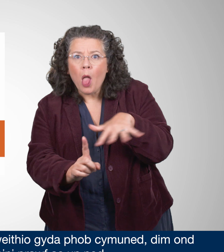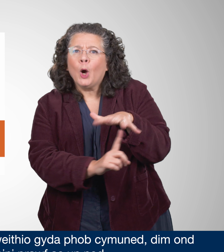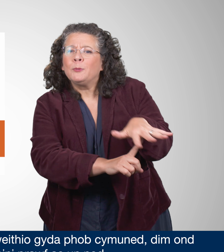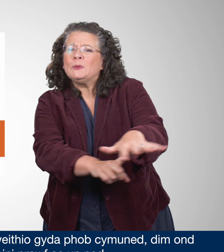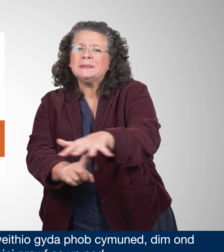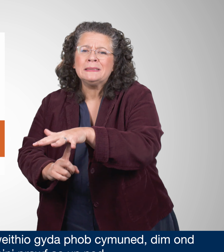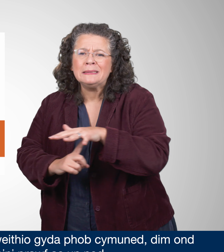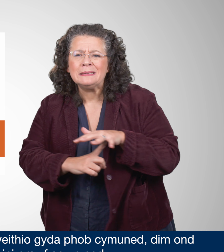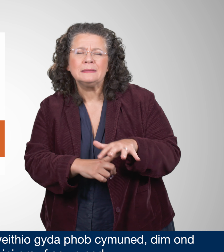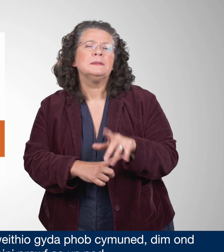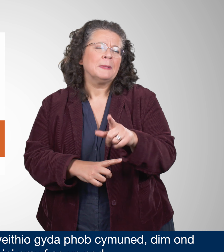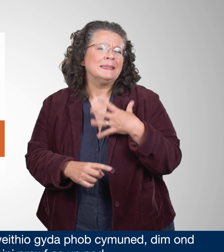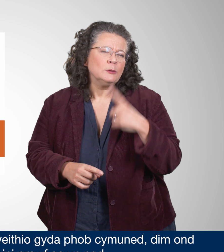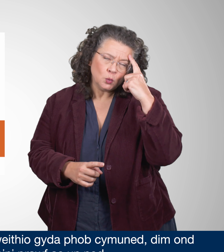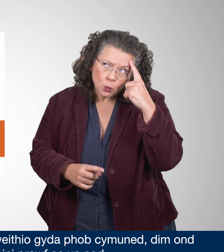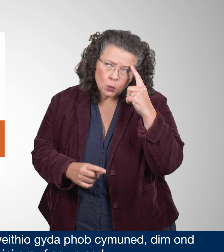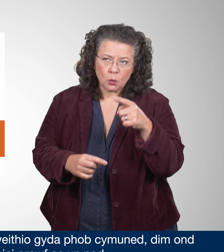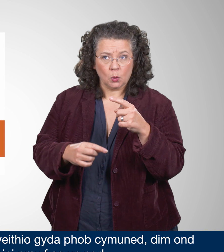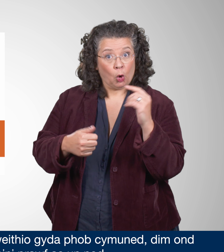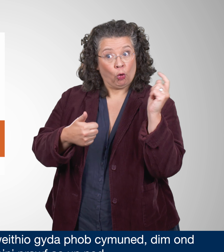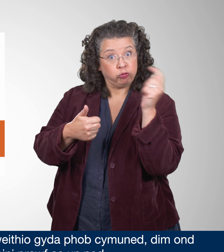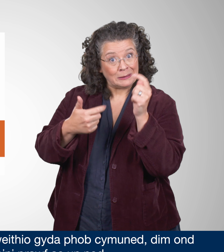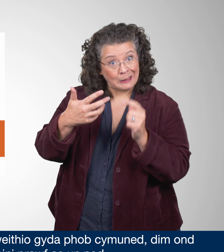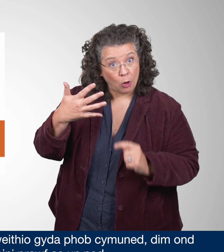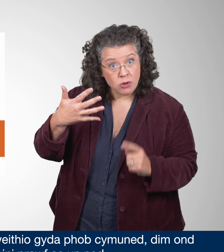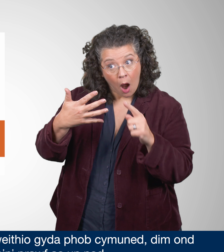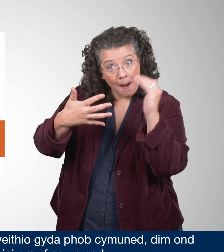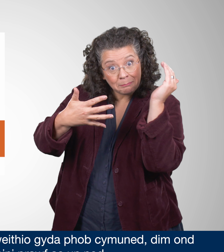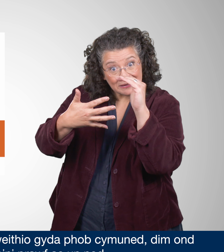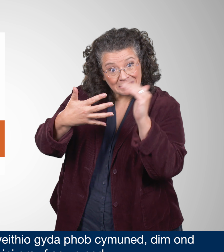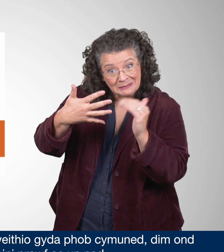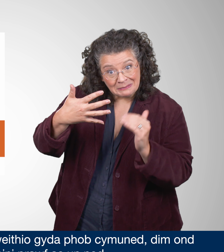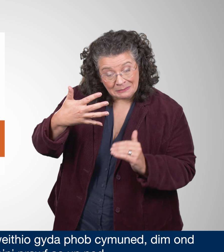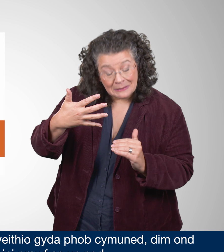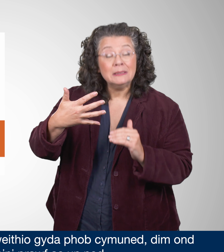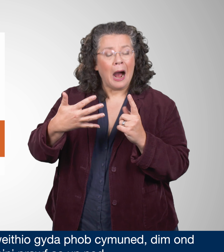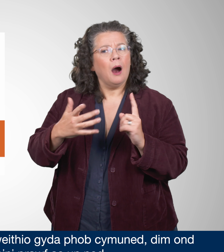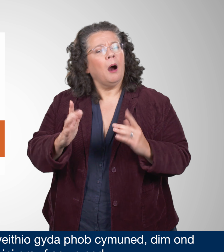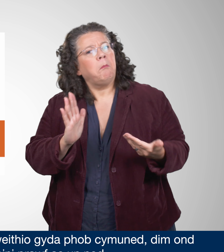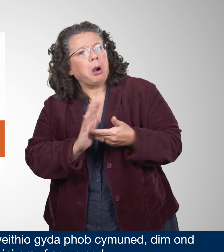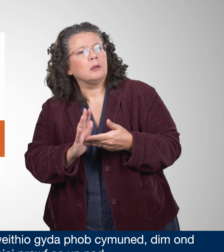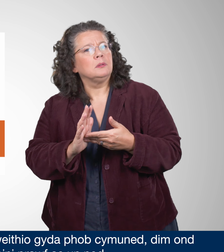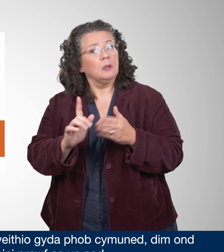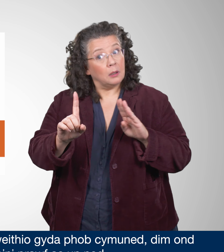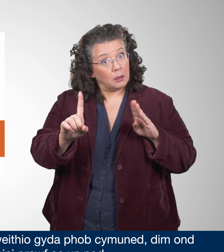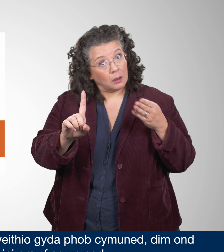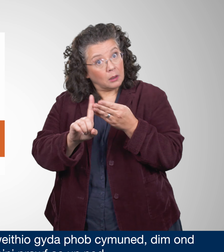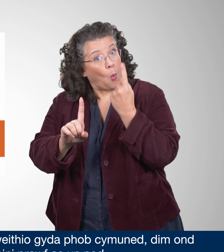gyda phob cymuned. Dim ond ei bod yn bodloni'r holl Meini